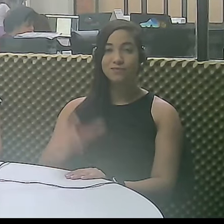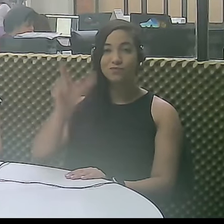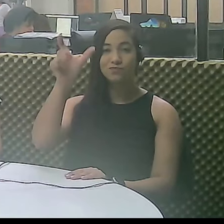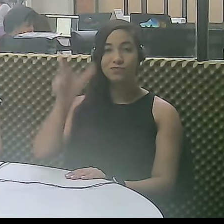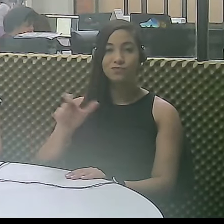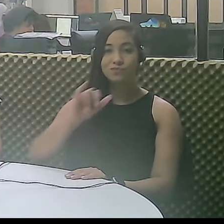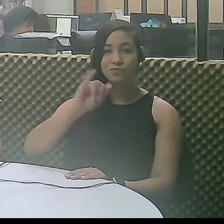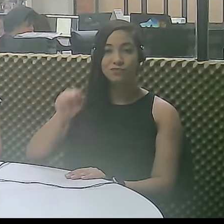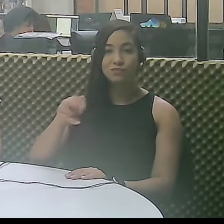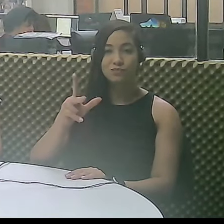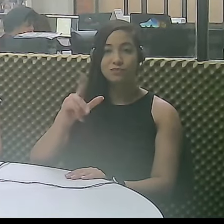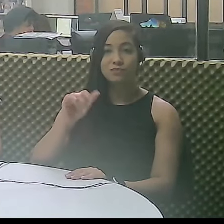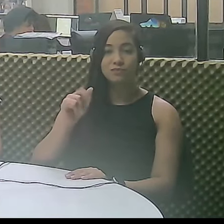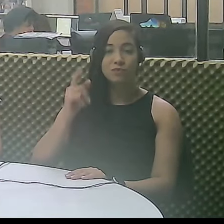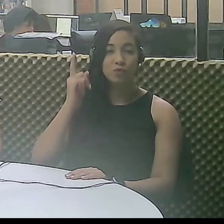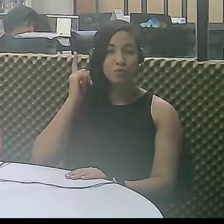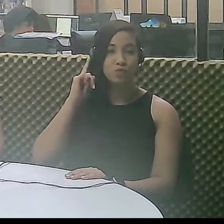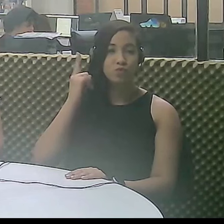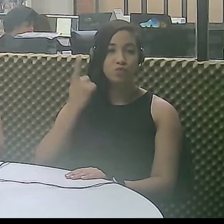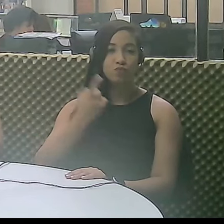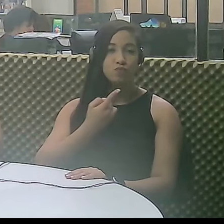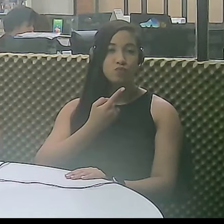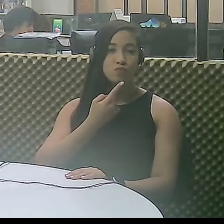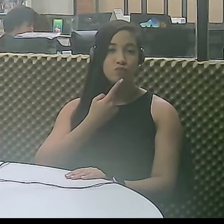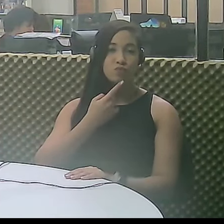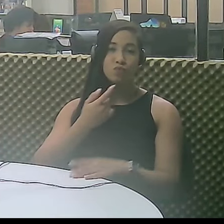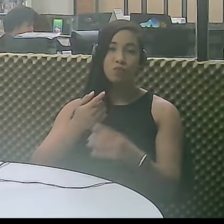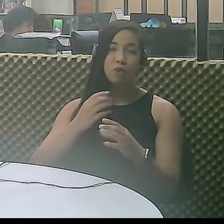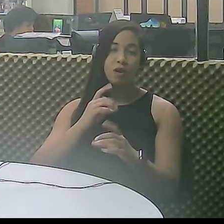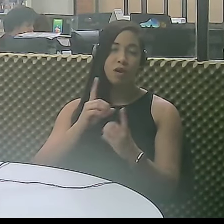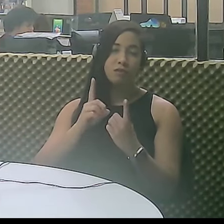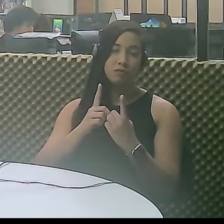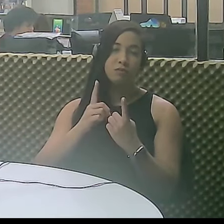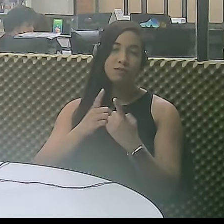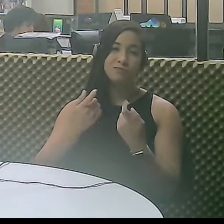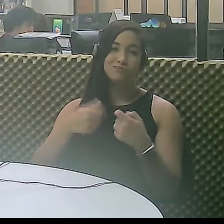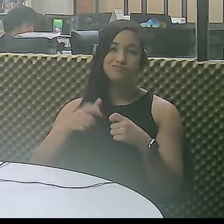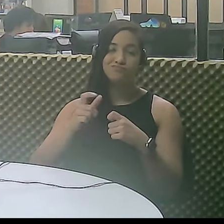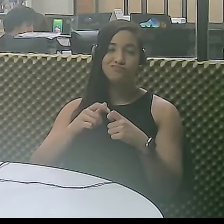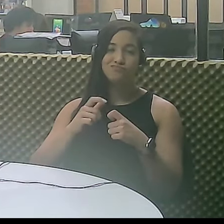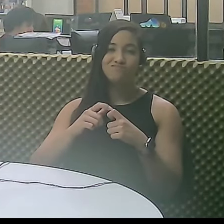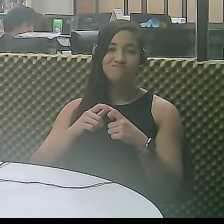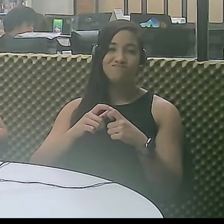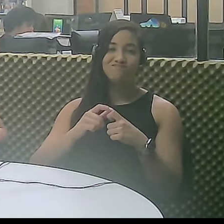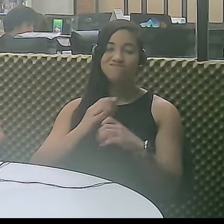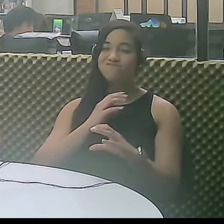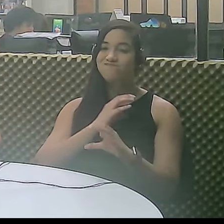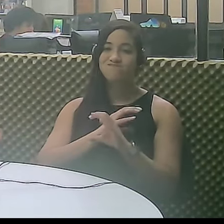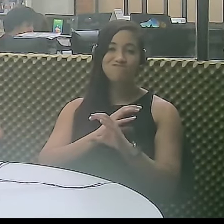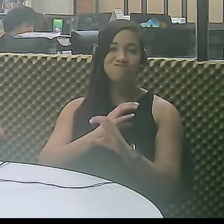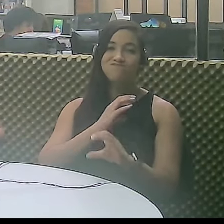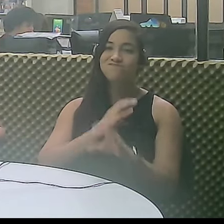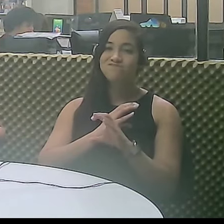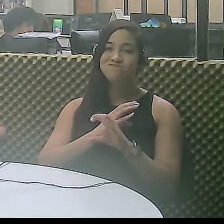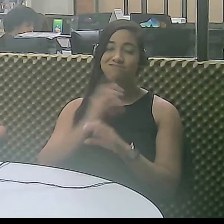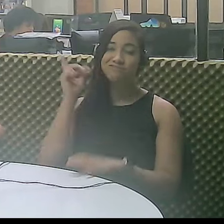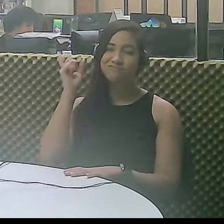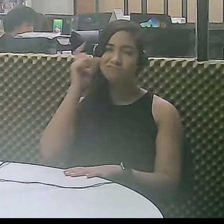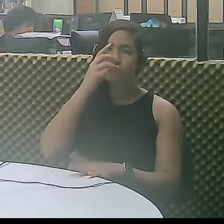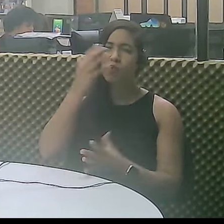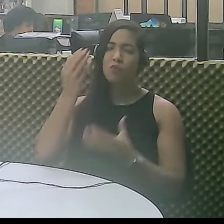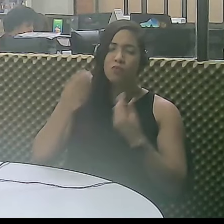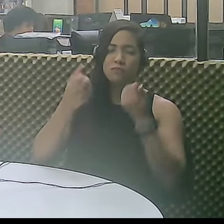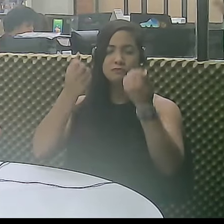Esta é a Júlia, uma deficiente auditiva que, quando precisava de um atendimento médico, enfrentava uma situação crítica. Como